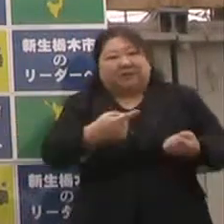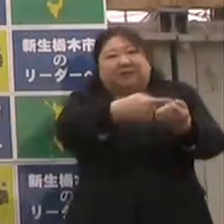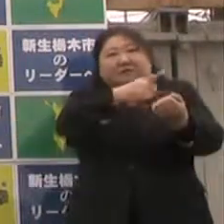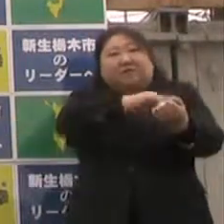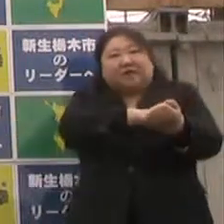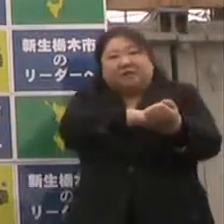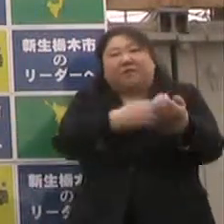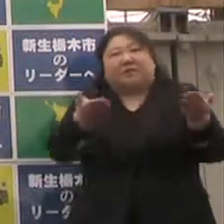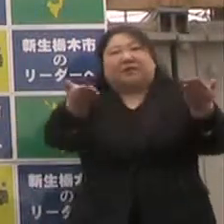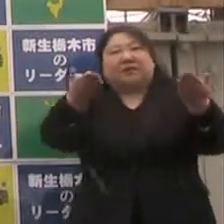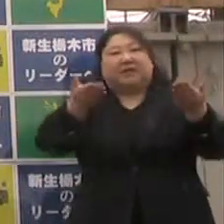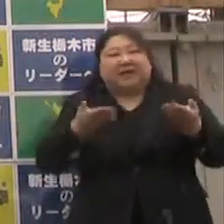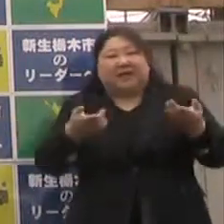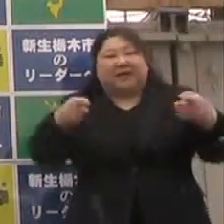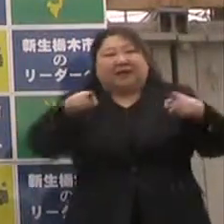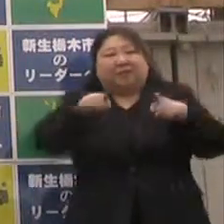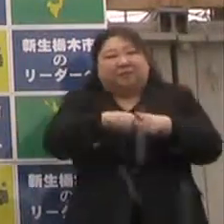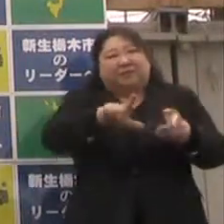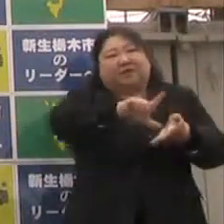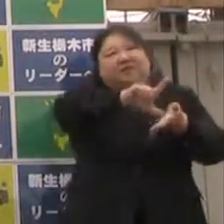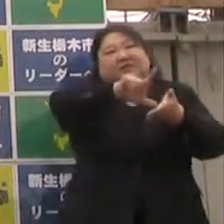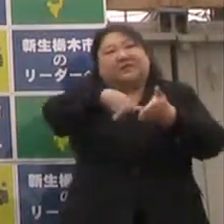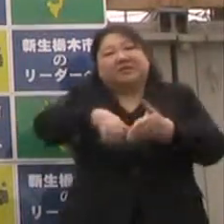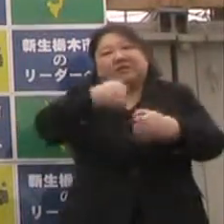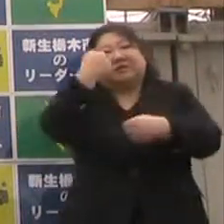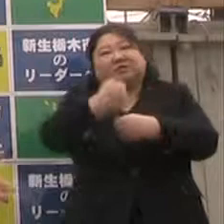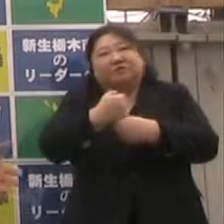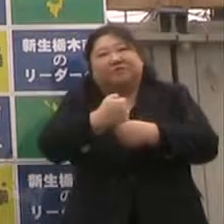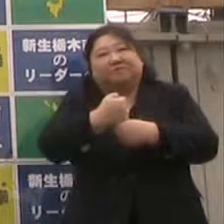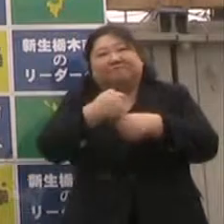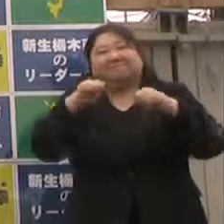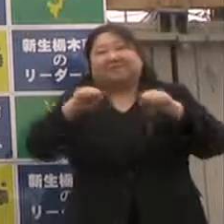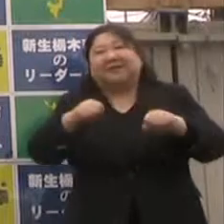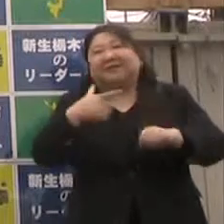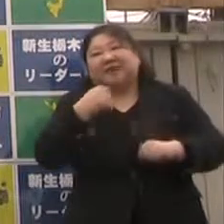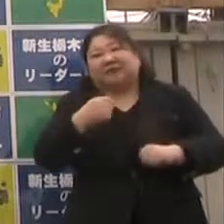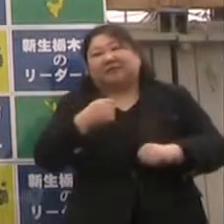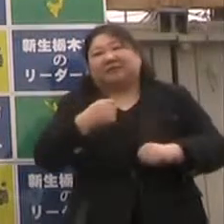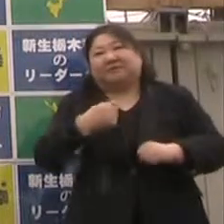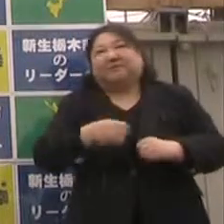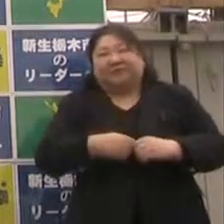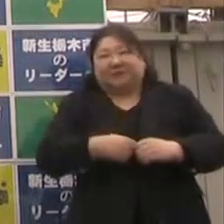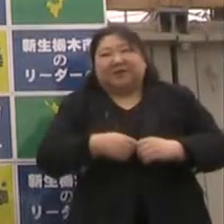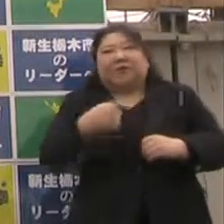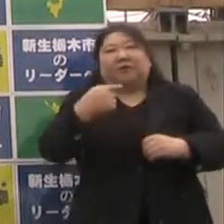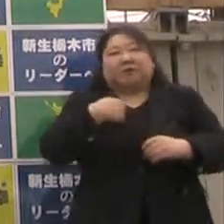一緒に地域づくりやっていきたい。私も広域で頑張って共に地域づくり